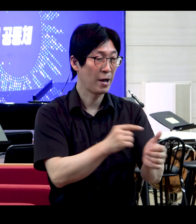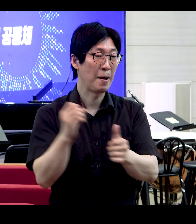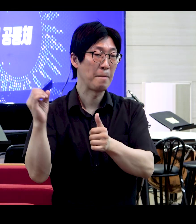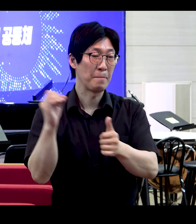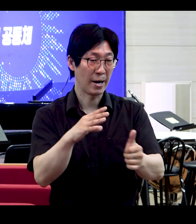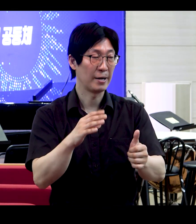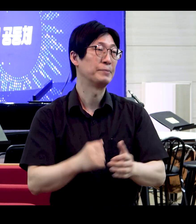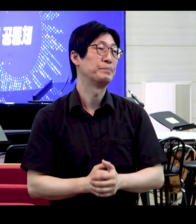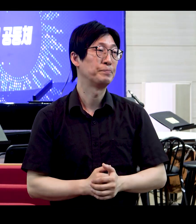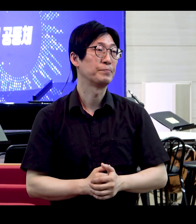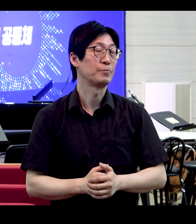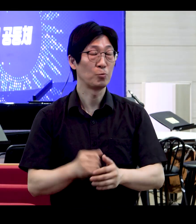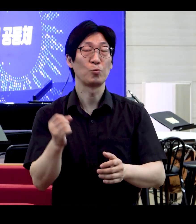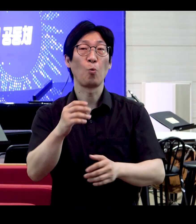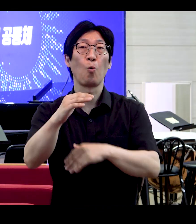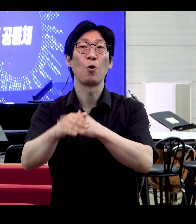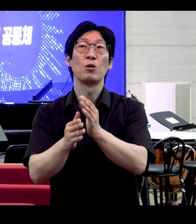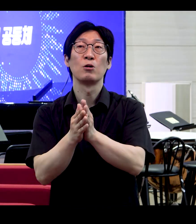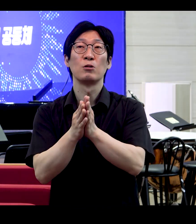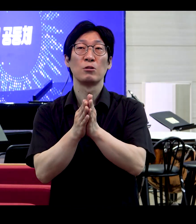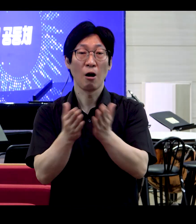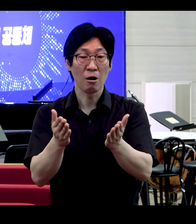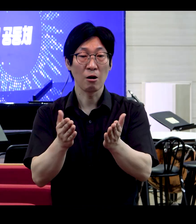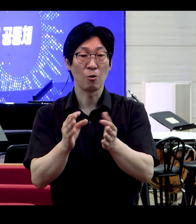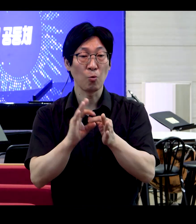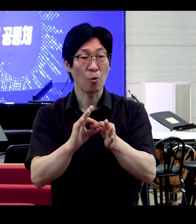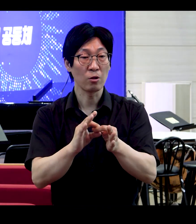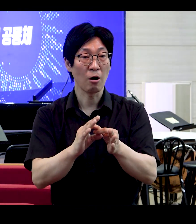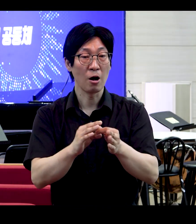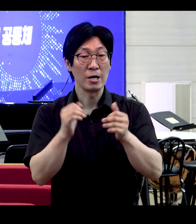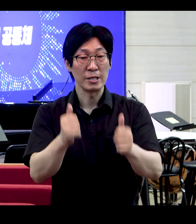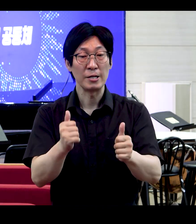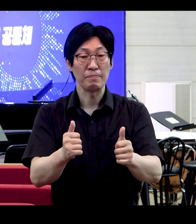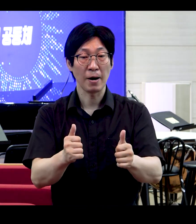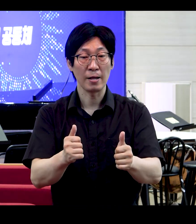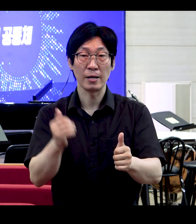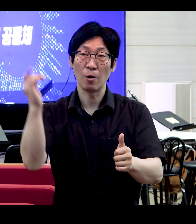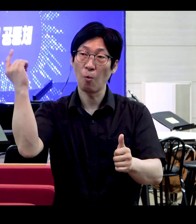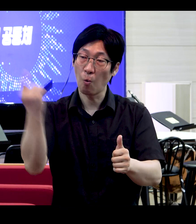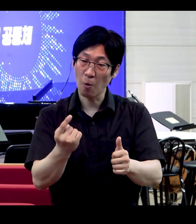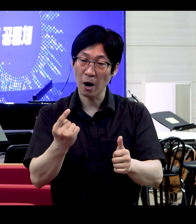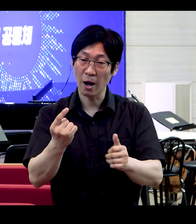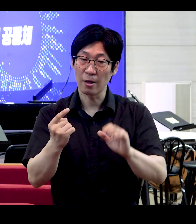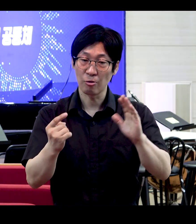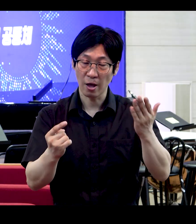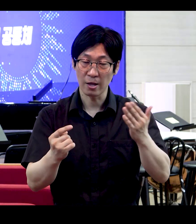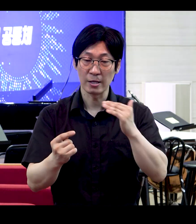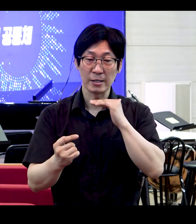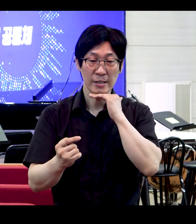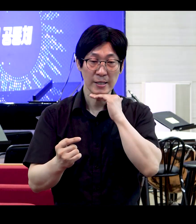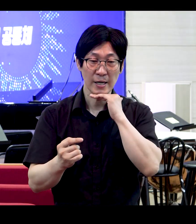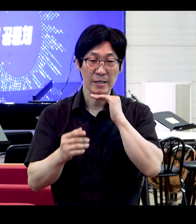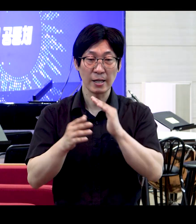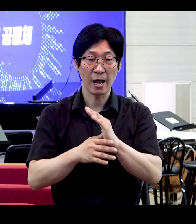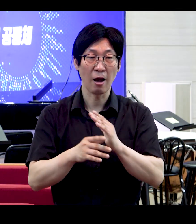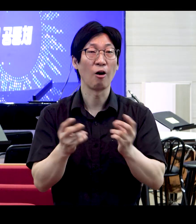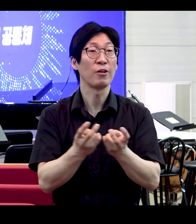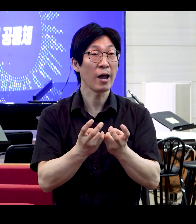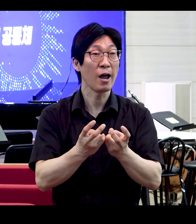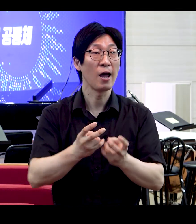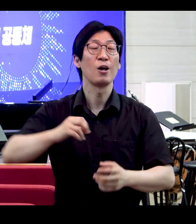그리고 성경을 통하여 오늘 심판을 앞두고 살아가는 우리에게 또한 말씀하셨습니다.